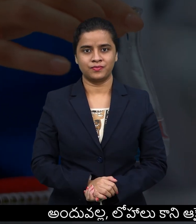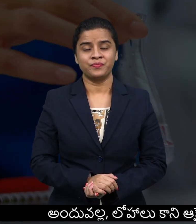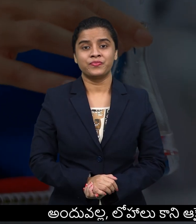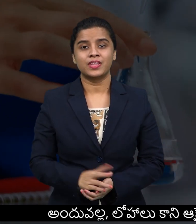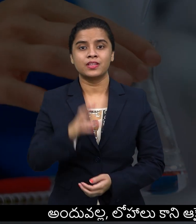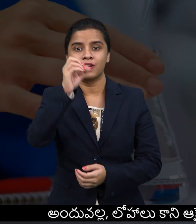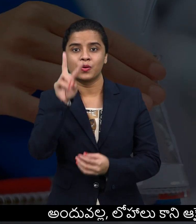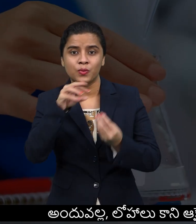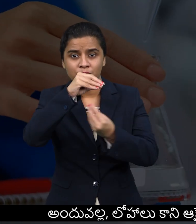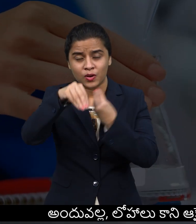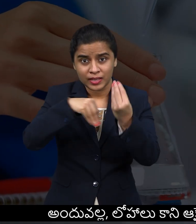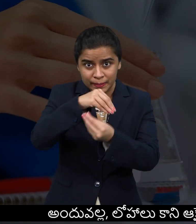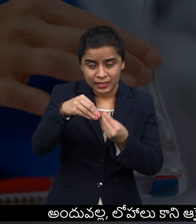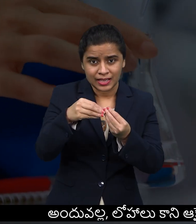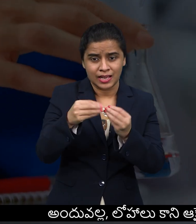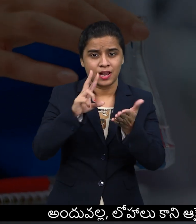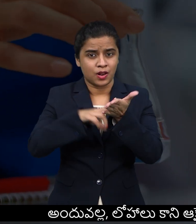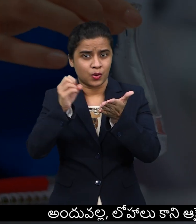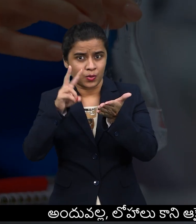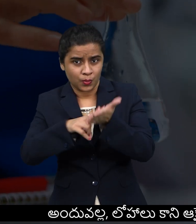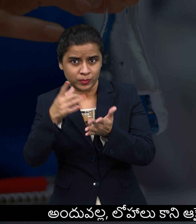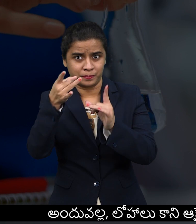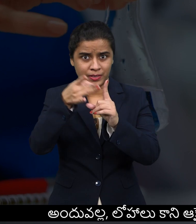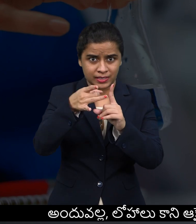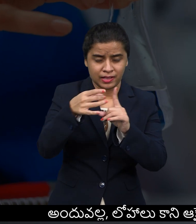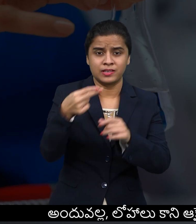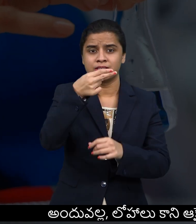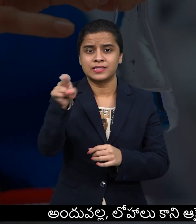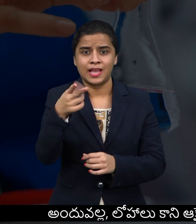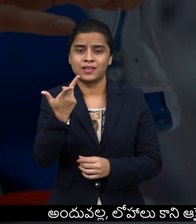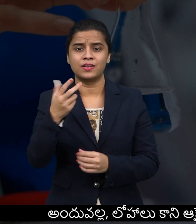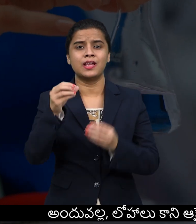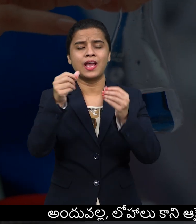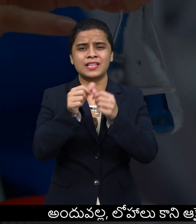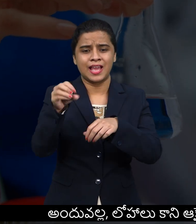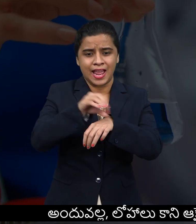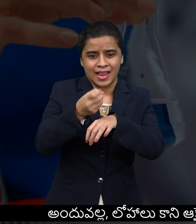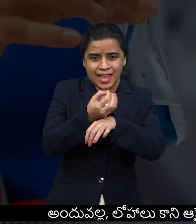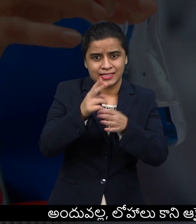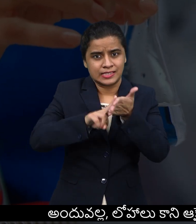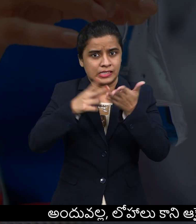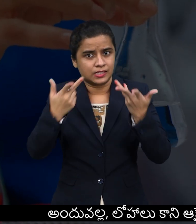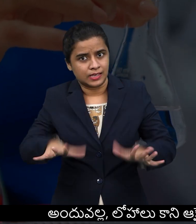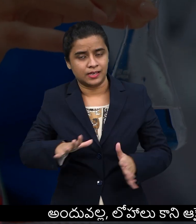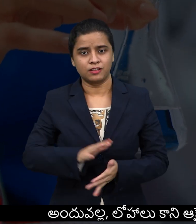అందువల్ల లోహాలు కాని ఆక్సైడ్లు ఆమ్ల స్వభావం కలిగి ఉంటాయి.